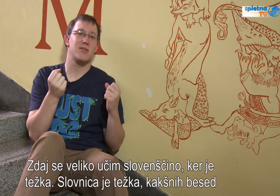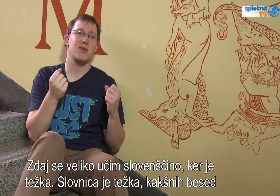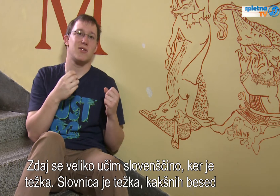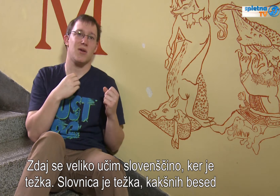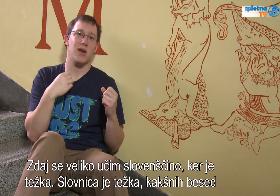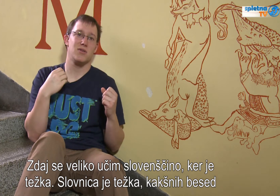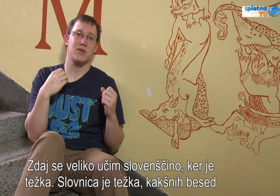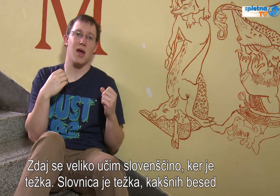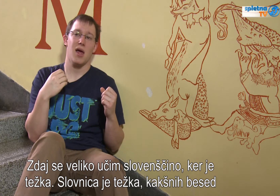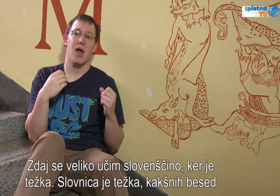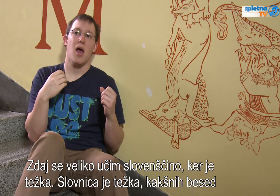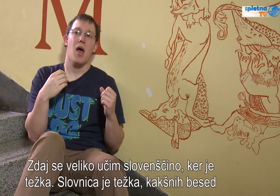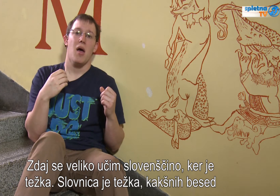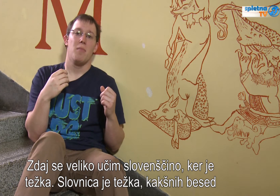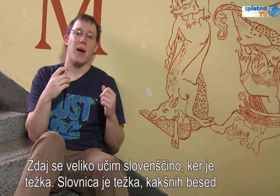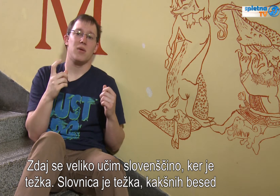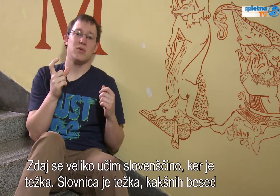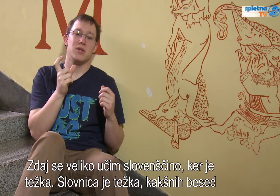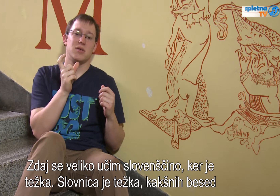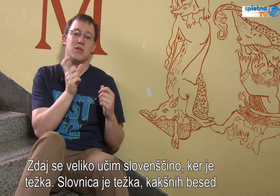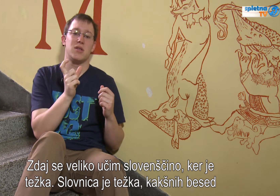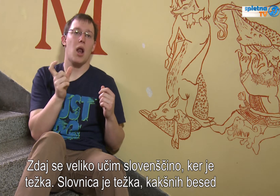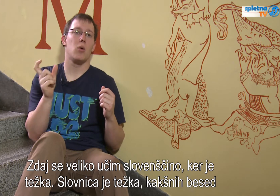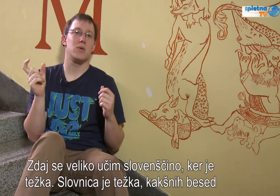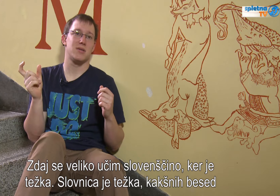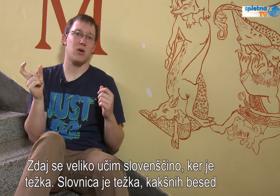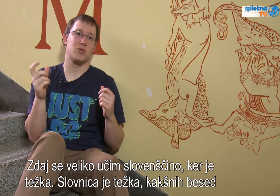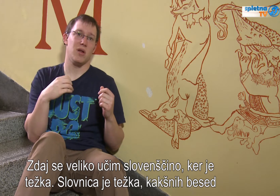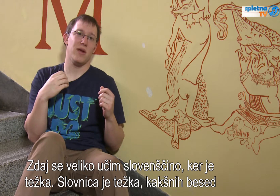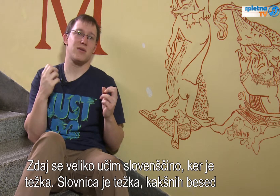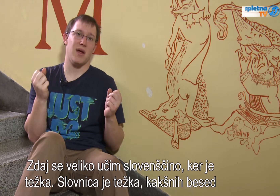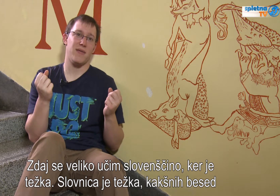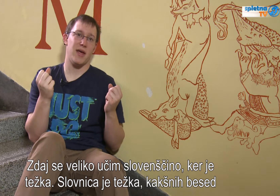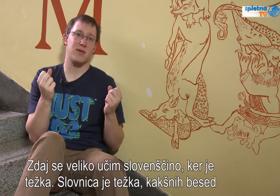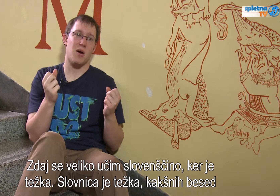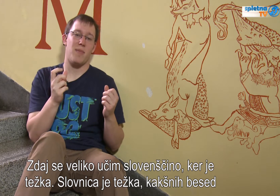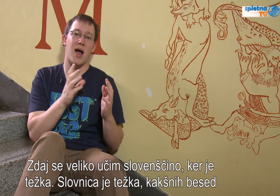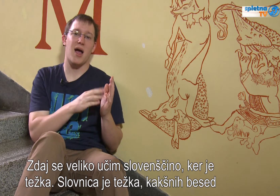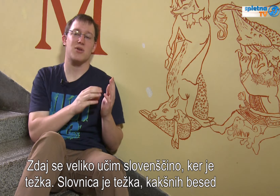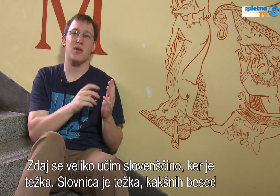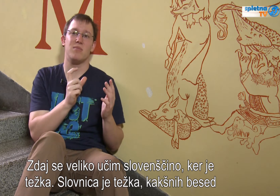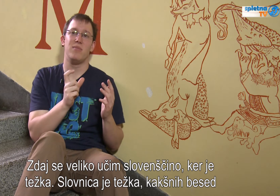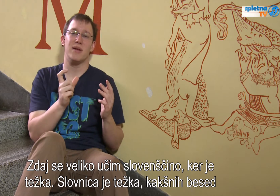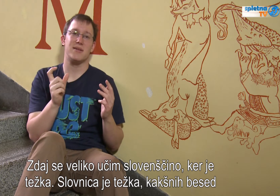težka slovenščina, pa je tudi slovnica od slovenščine težka, pa kakšne